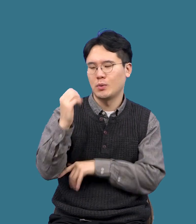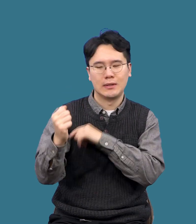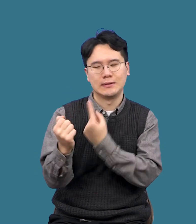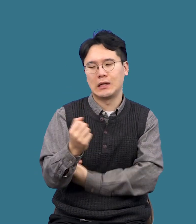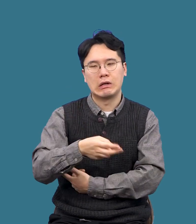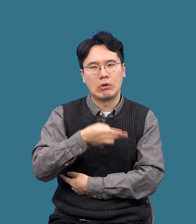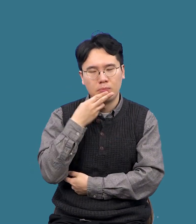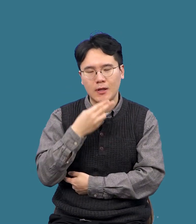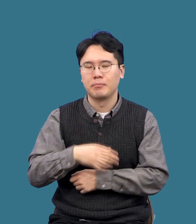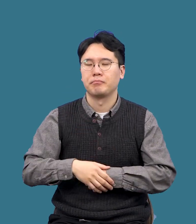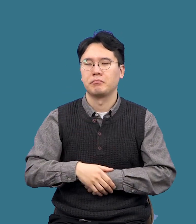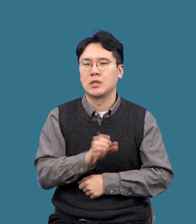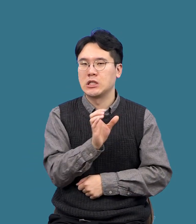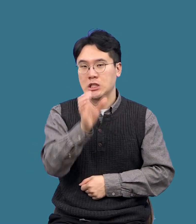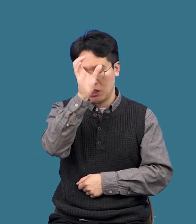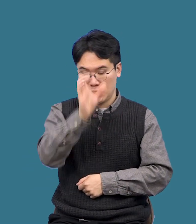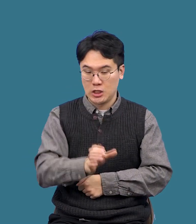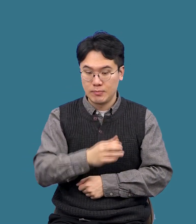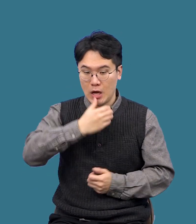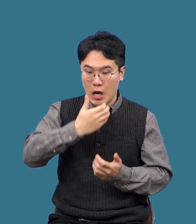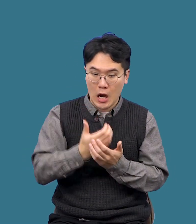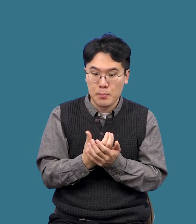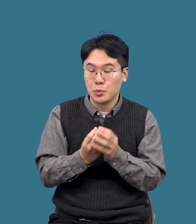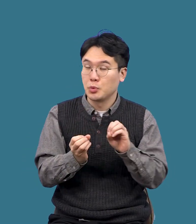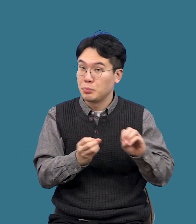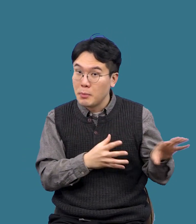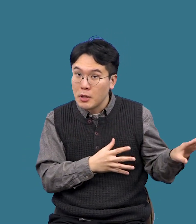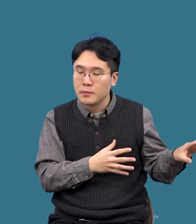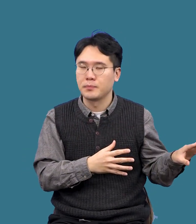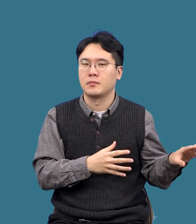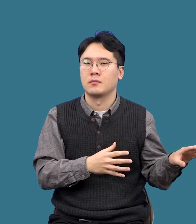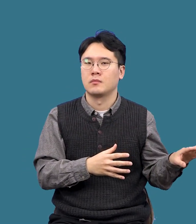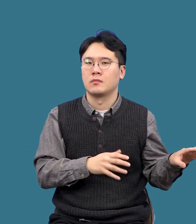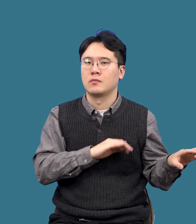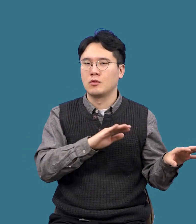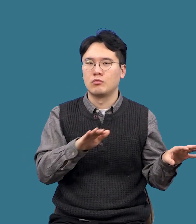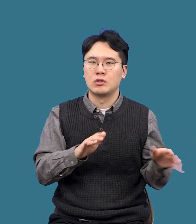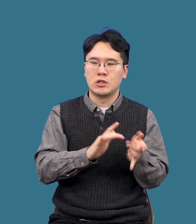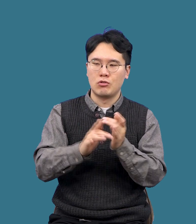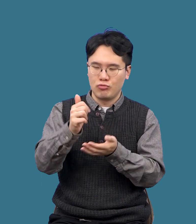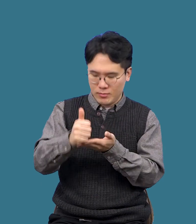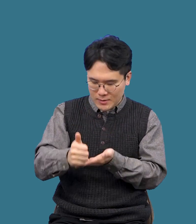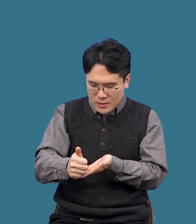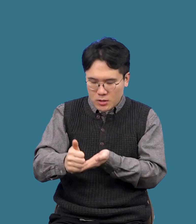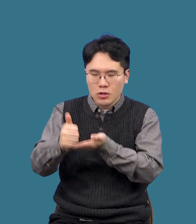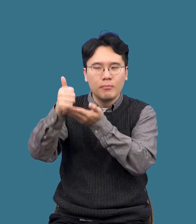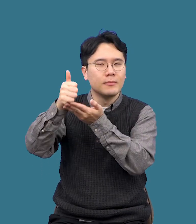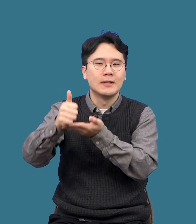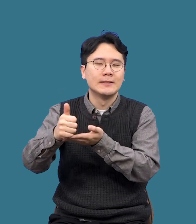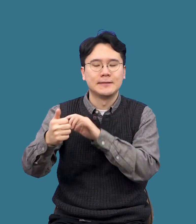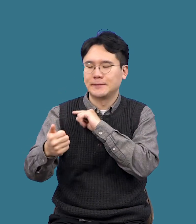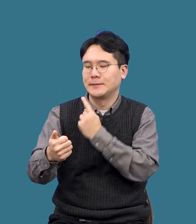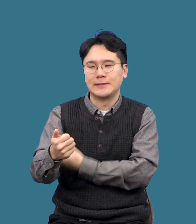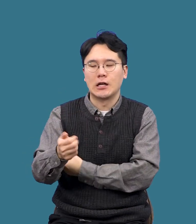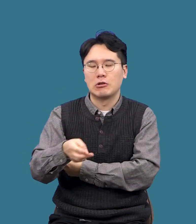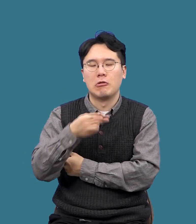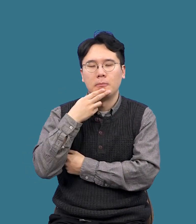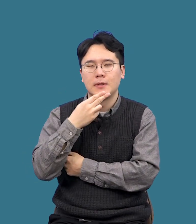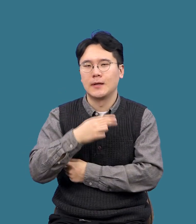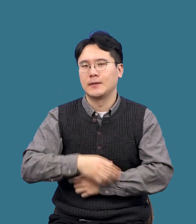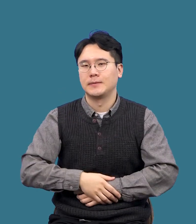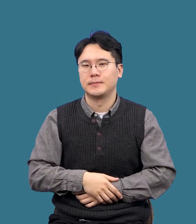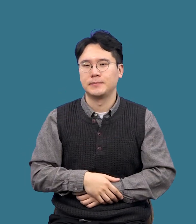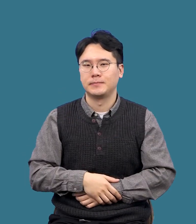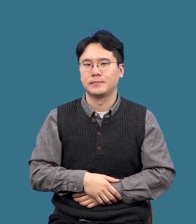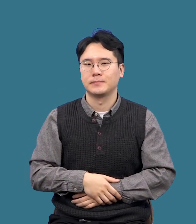사람은 십자가상에서 우리를 위해 죽으시고 부활하신 그분을 섬길 자격이 없다.